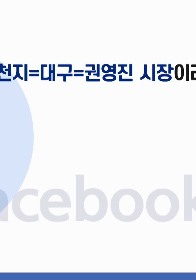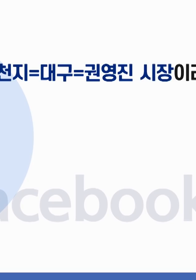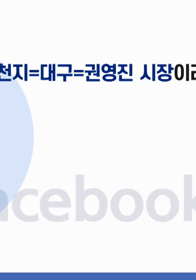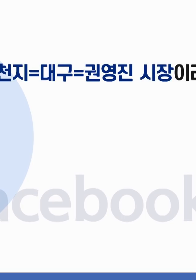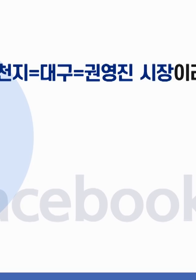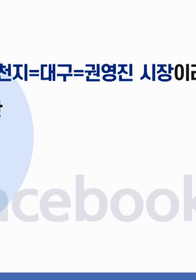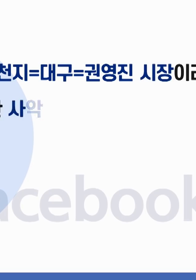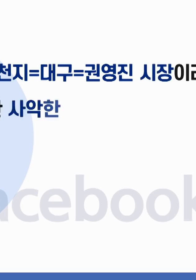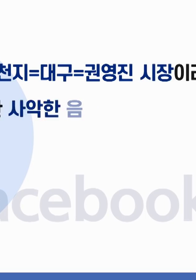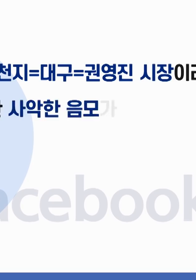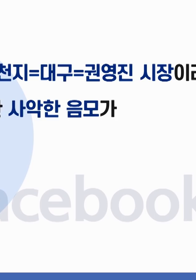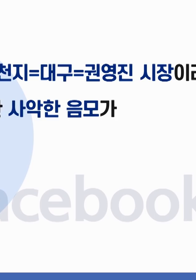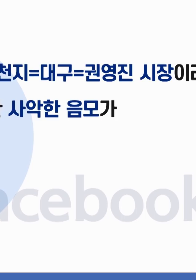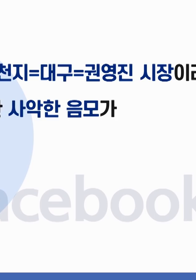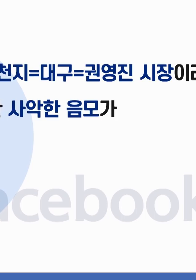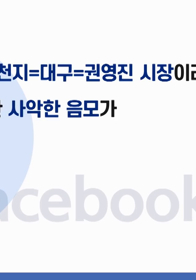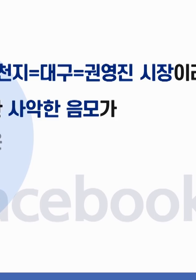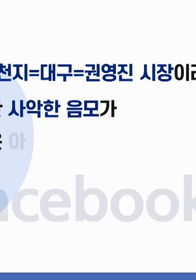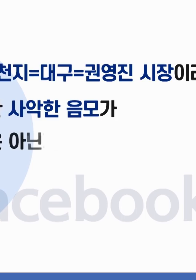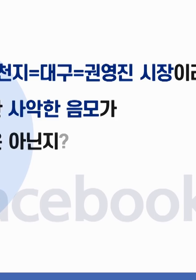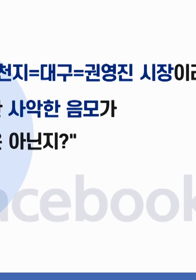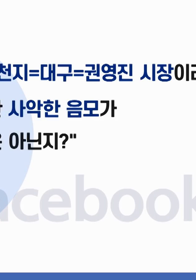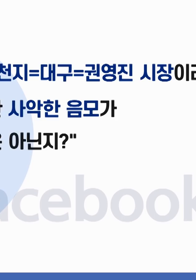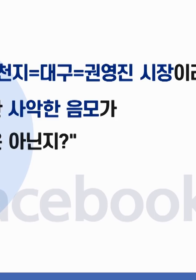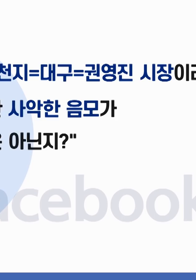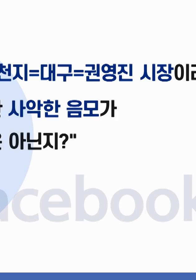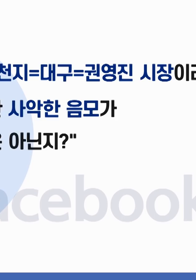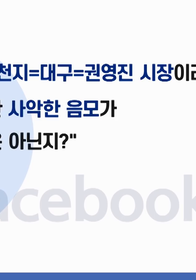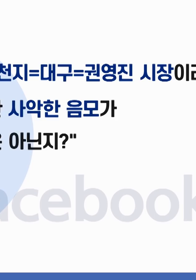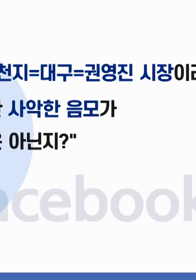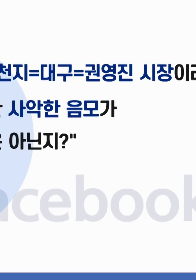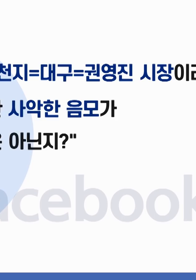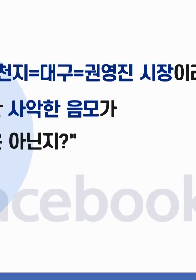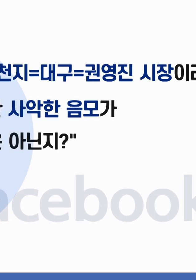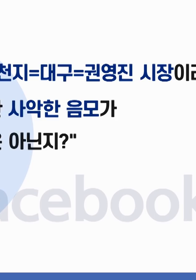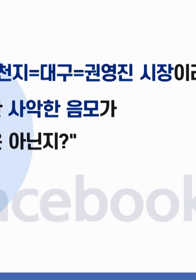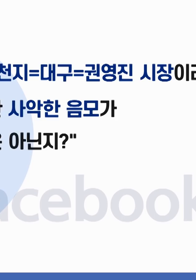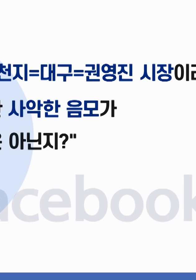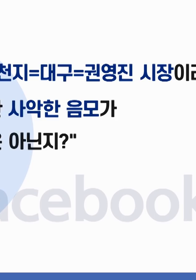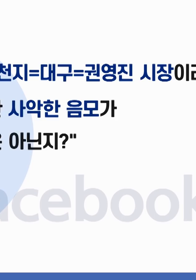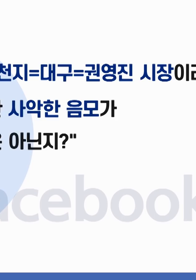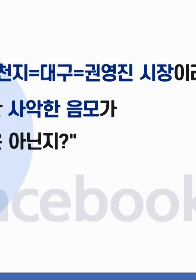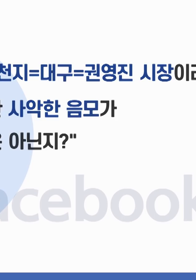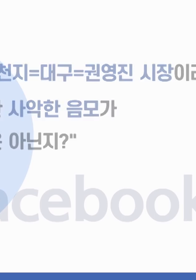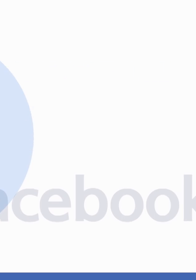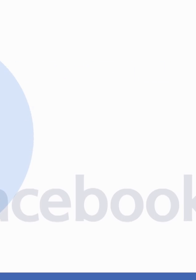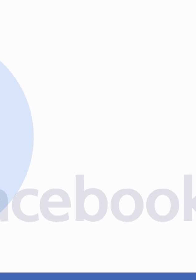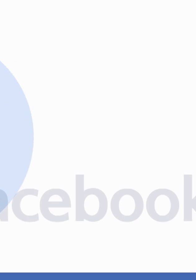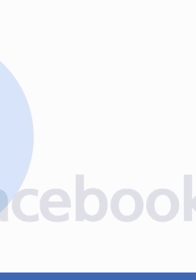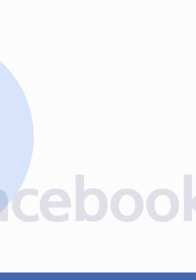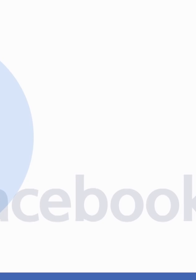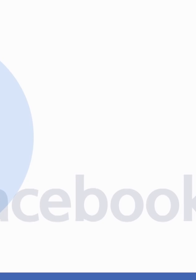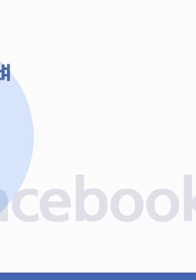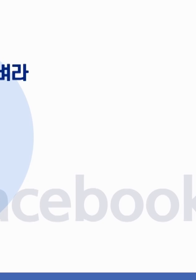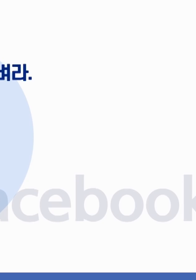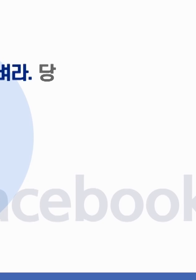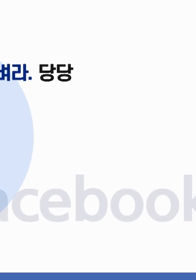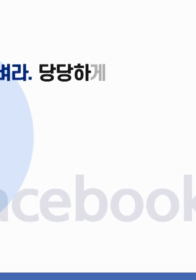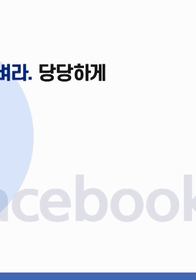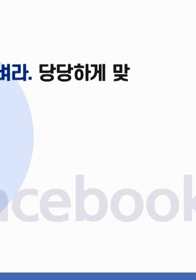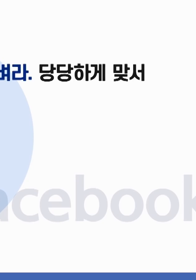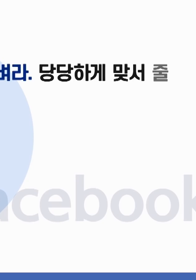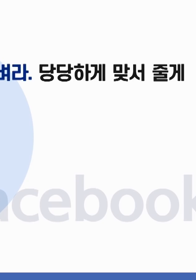대구시장이라는 프레임을 짜기 위한 사악한 음모가 작동되고 있는 것은 아닌지, 그래도